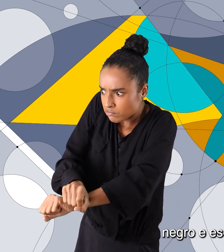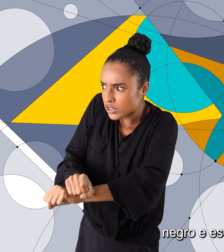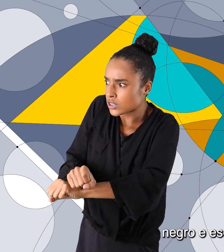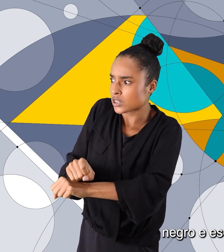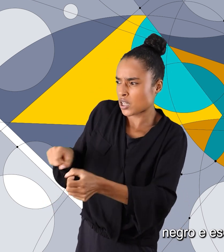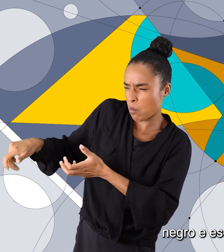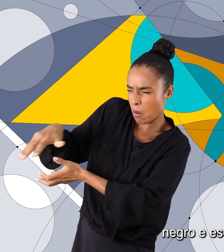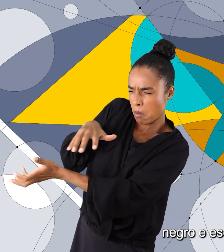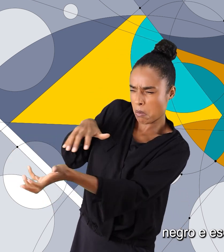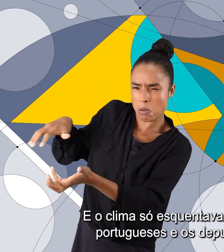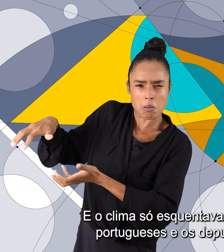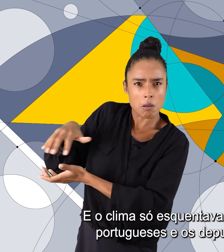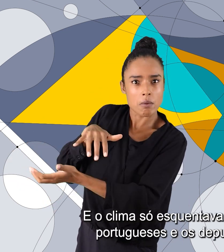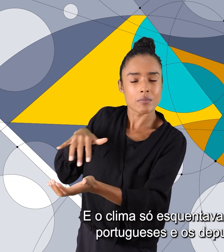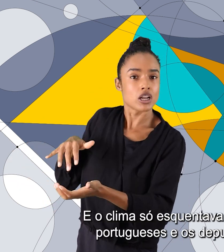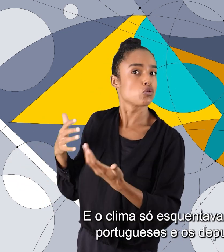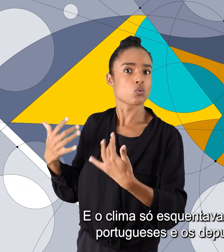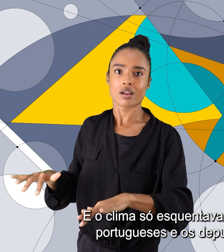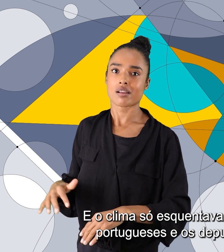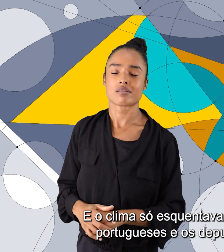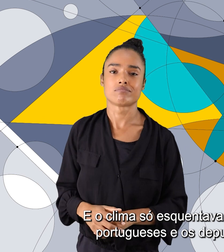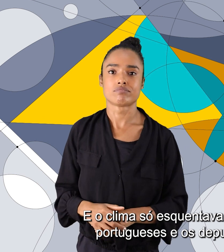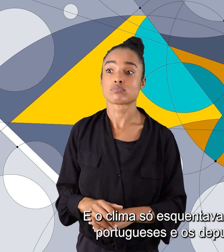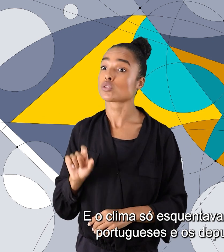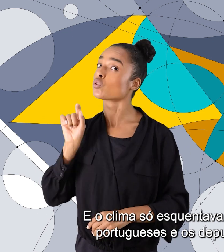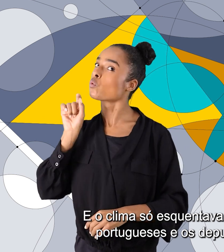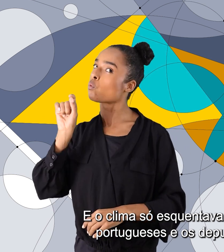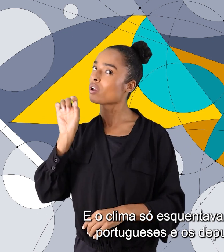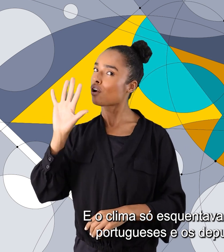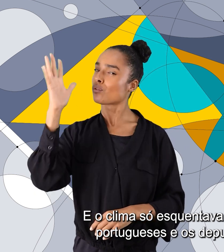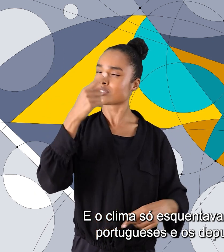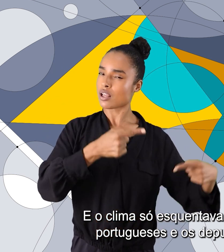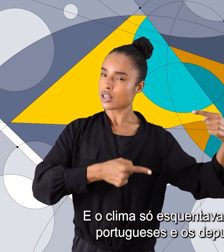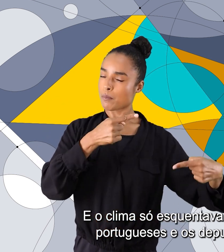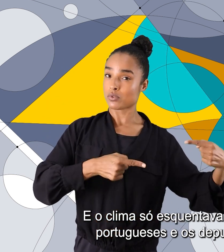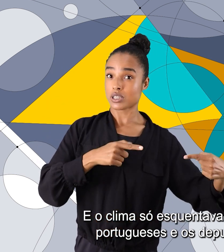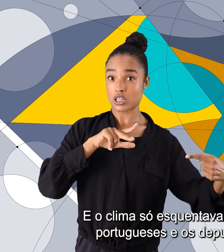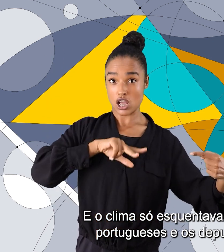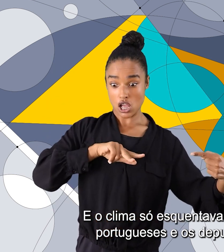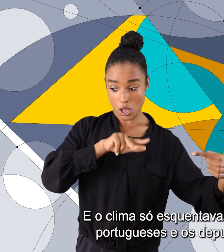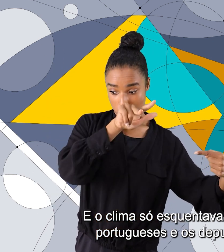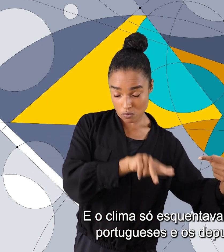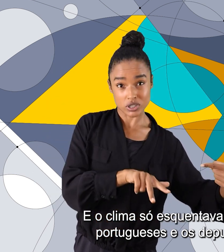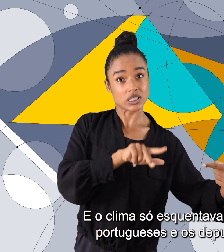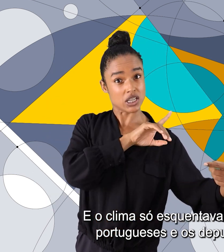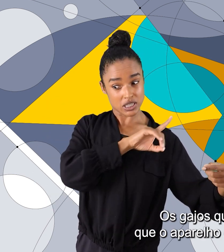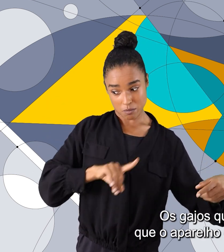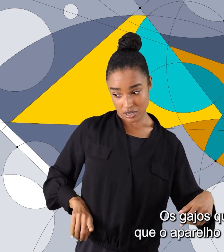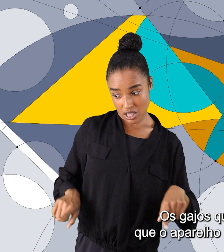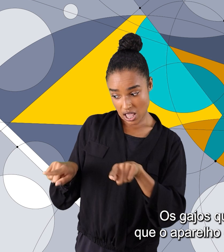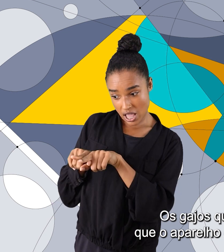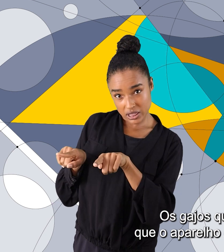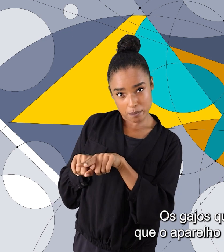negro e escravo. E o clima só esquentava entre os deputados portugueses e os deputados brasileiros.